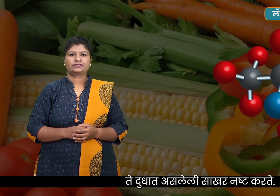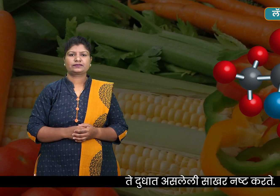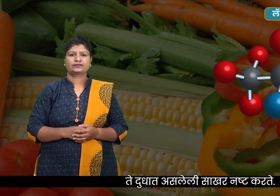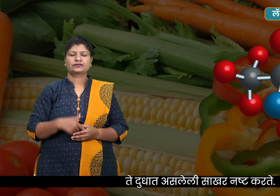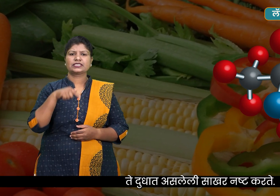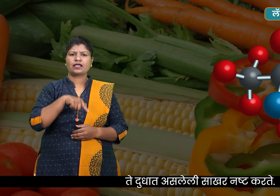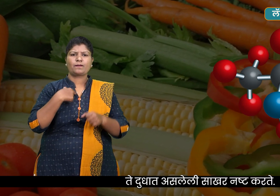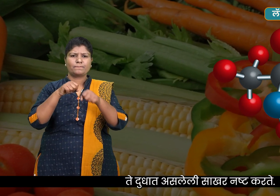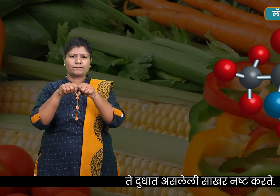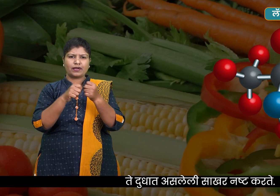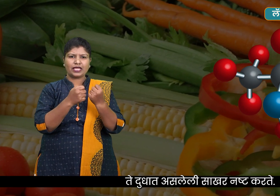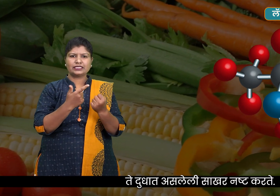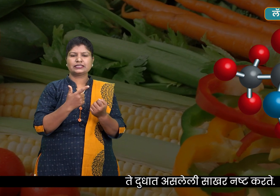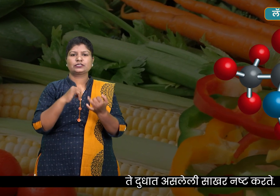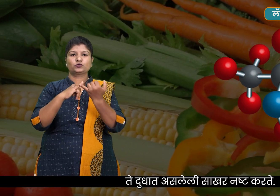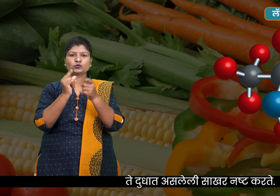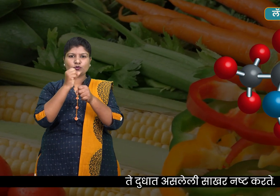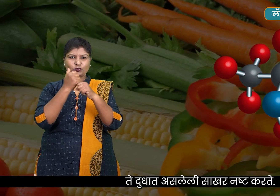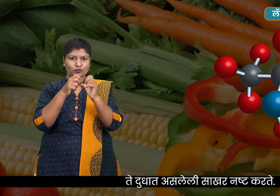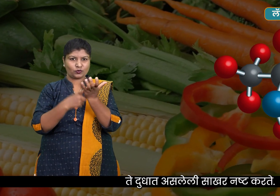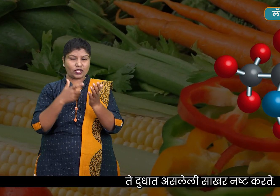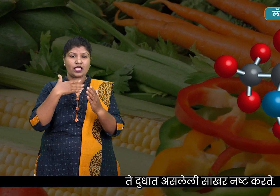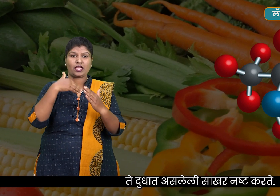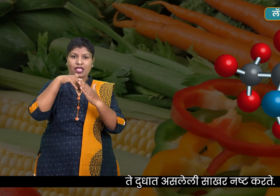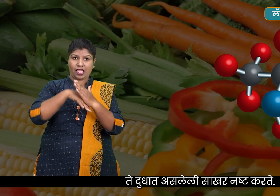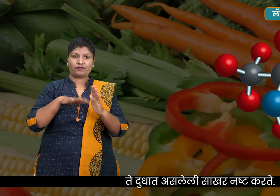ते दुधात असलेली साखर नष्ट करते.